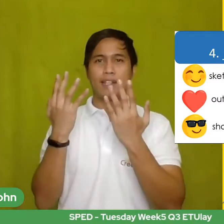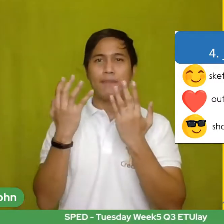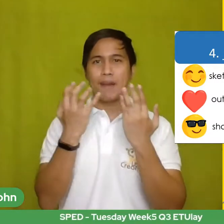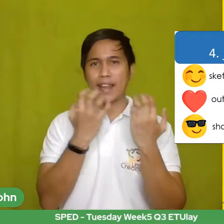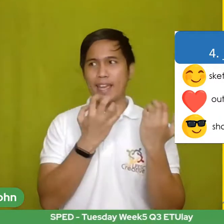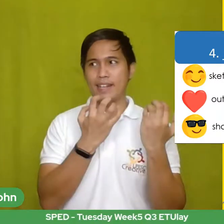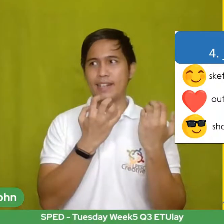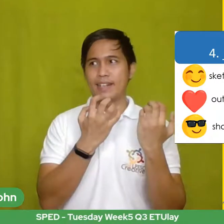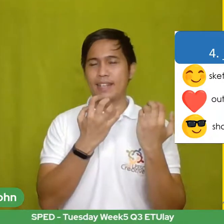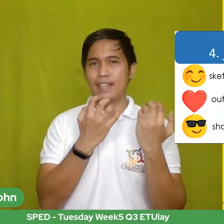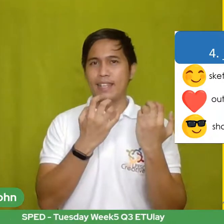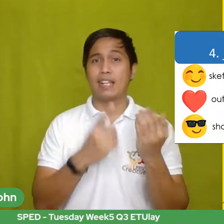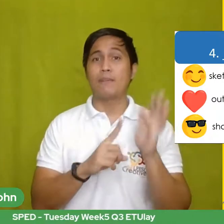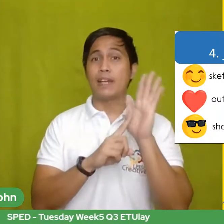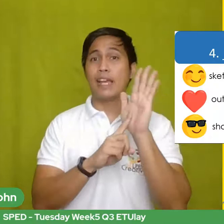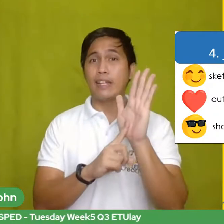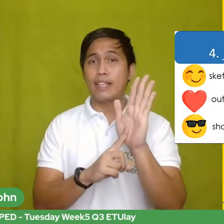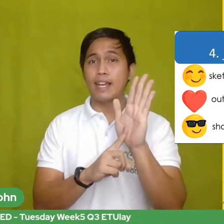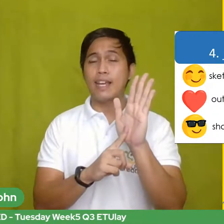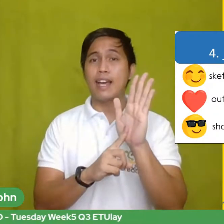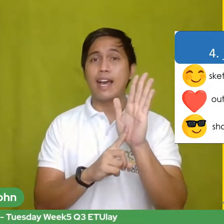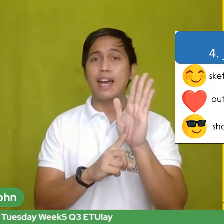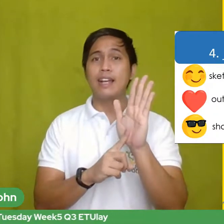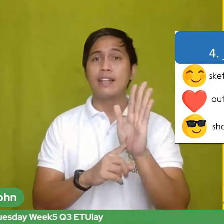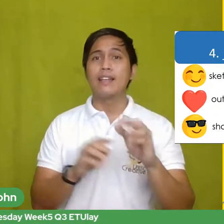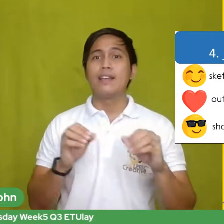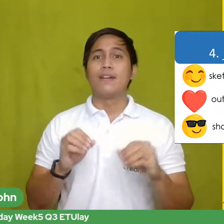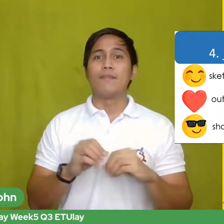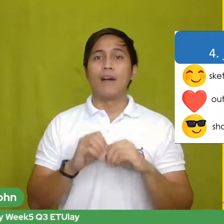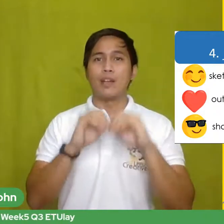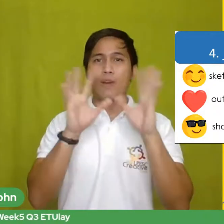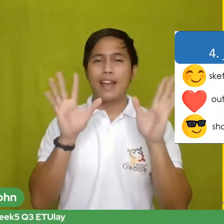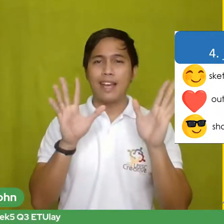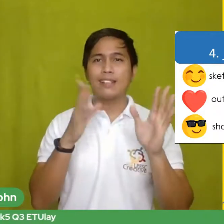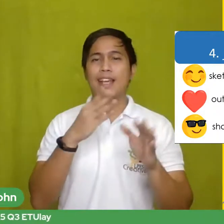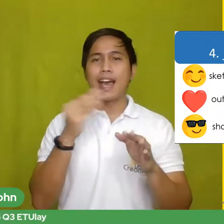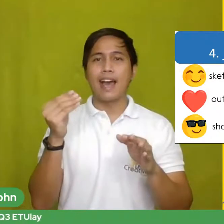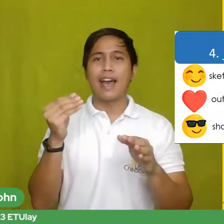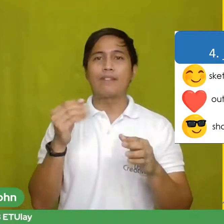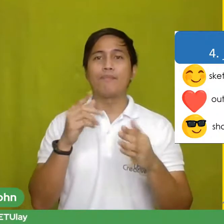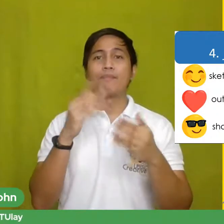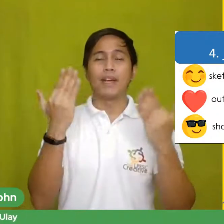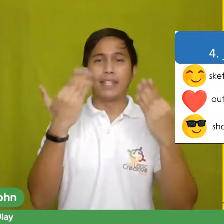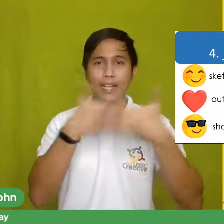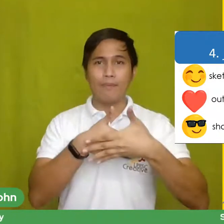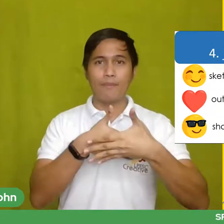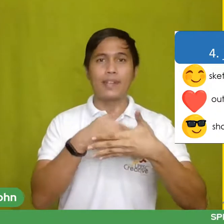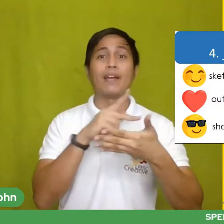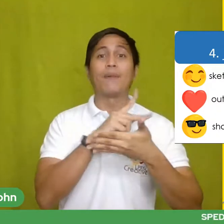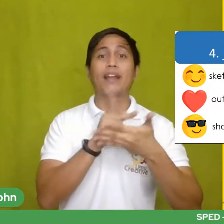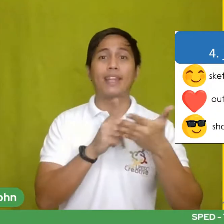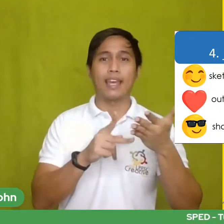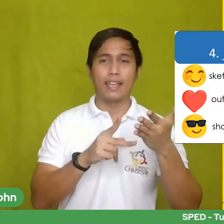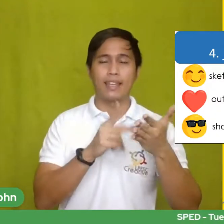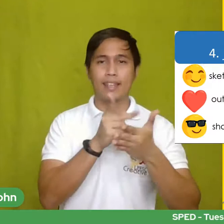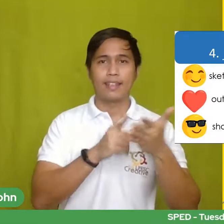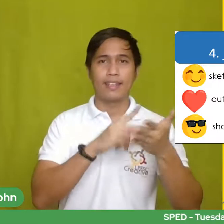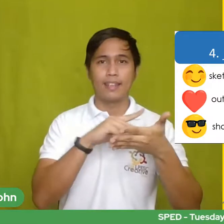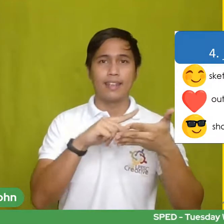shading pa rin. Kasi pinakita niya ang maliwalas at madilim na parte